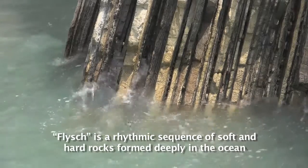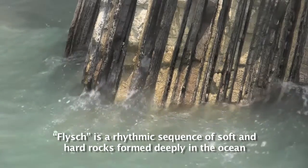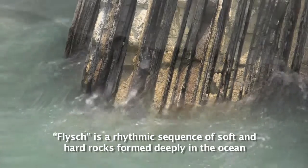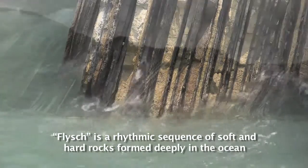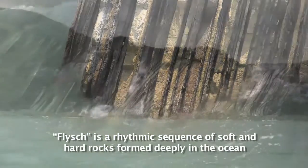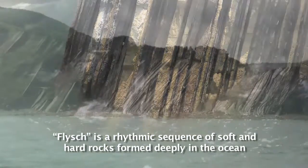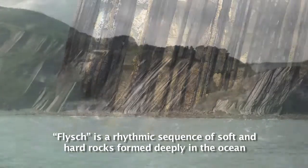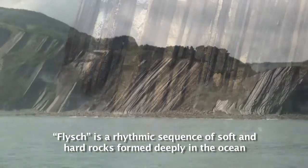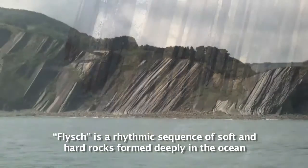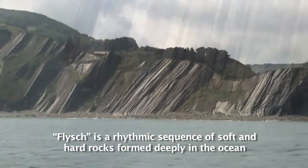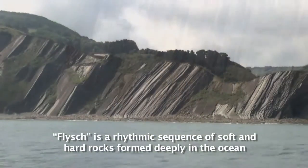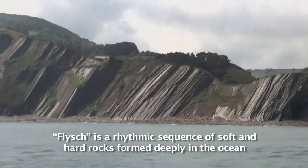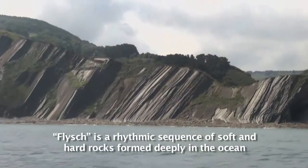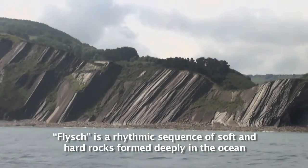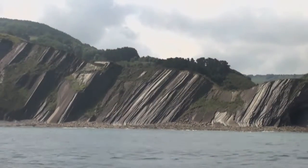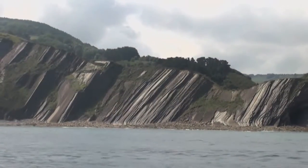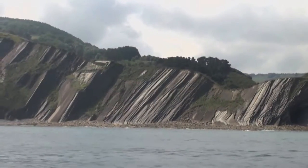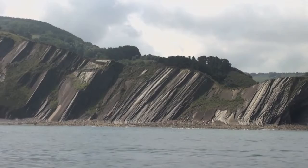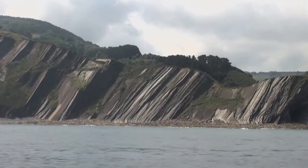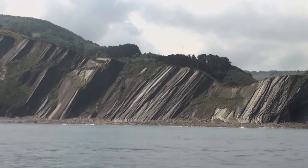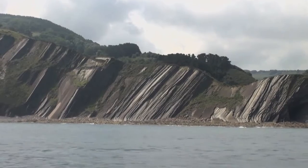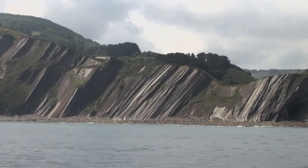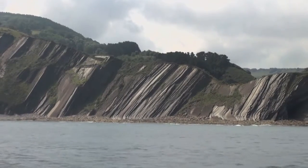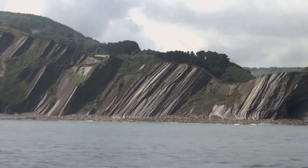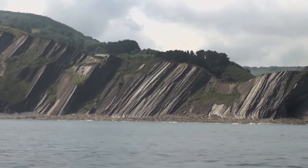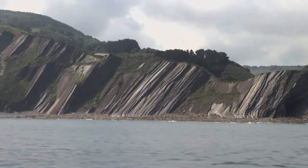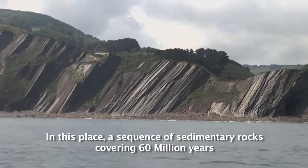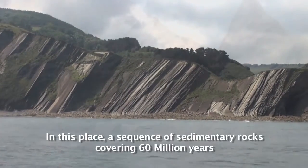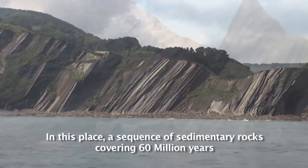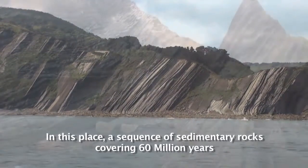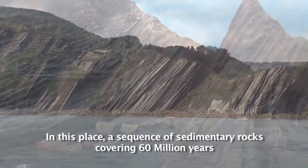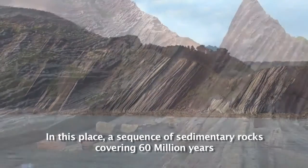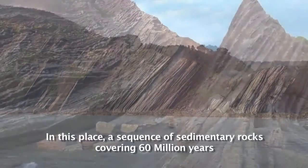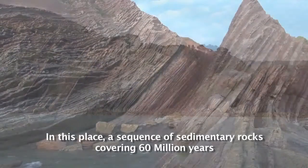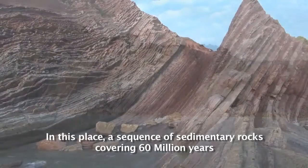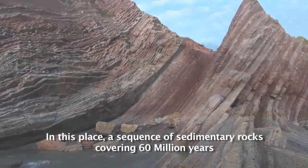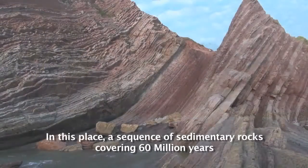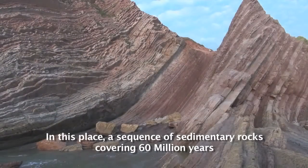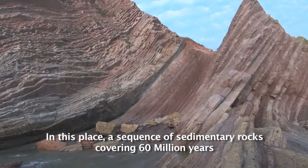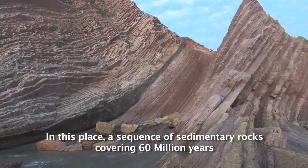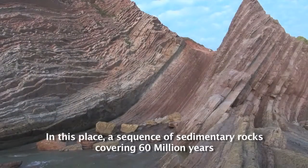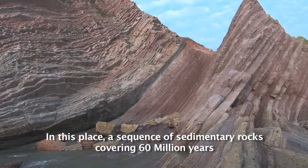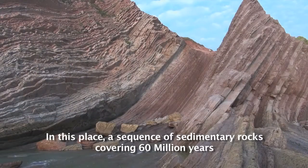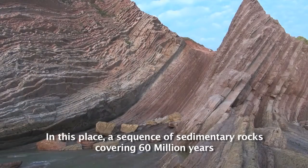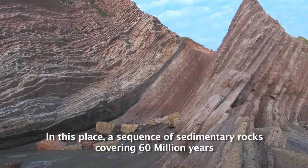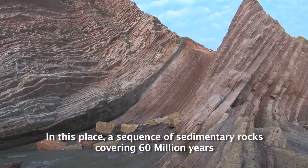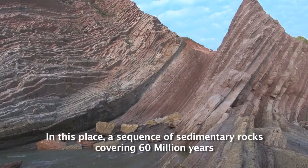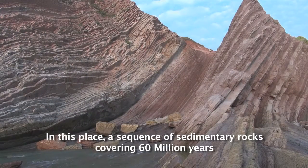duras que se han formado a gran profundidad en el océano. En este lugar, a lo largo de unos 16 kilómetros de costa, se